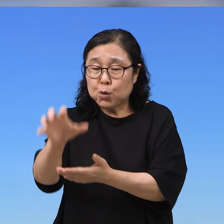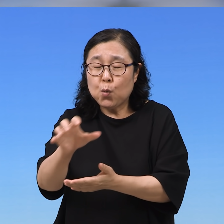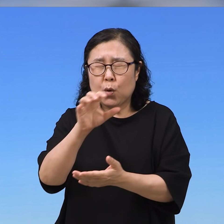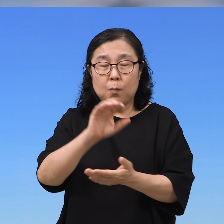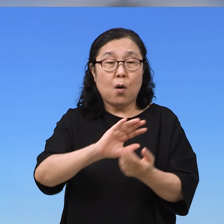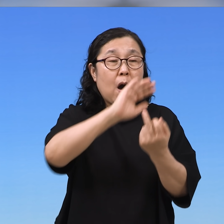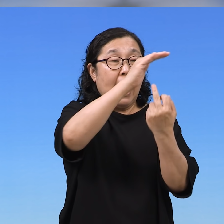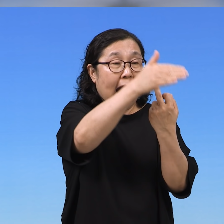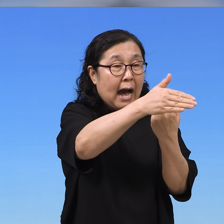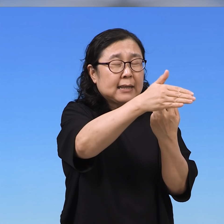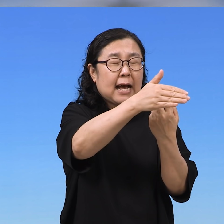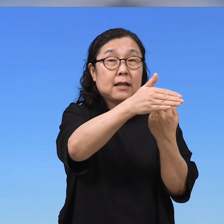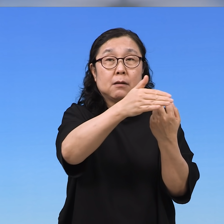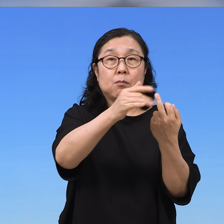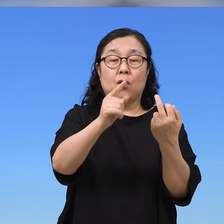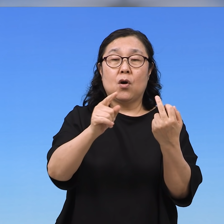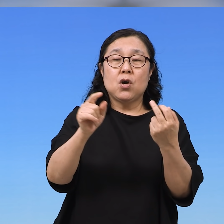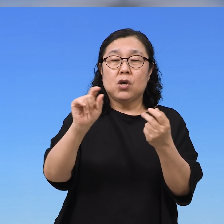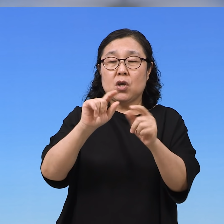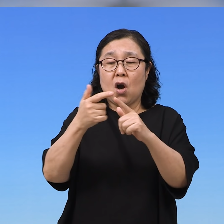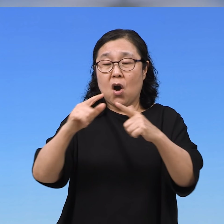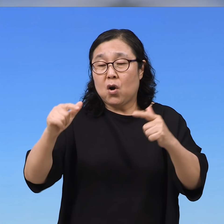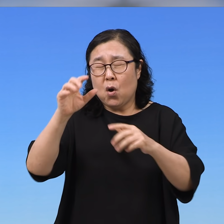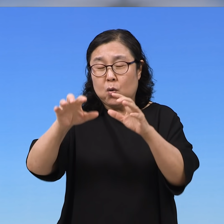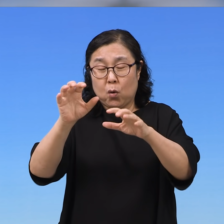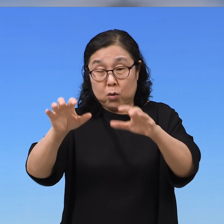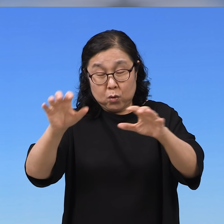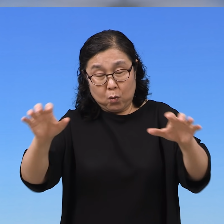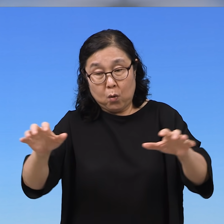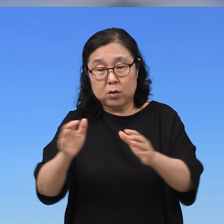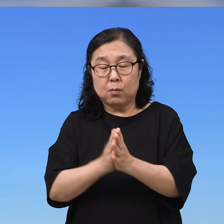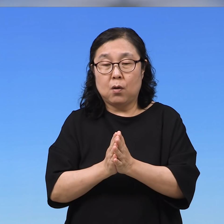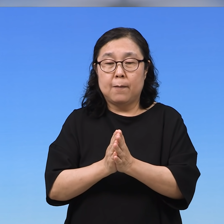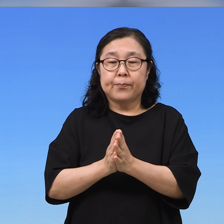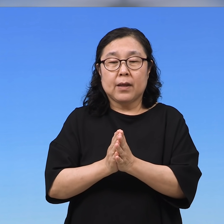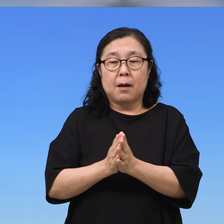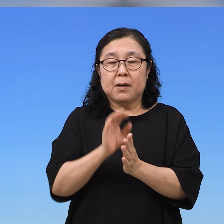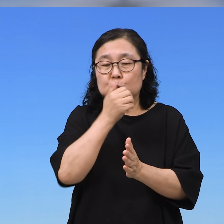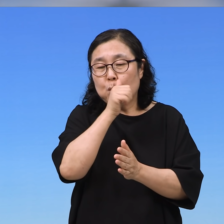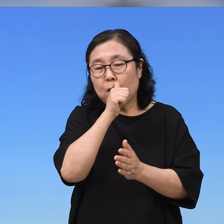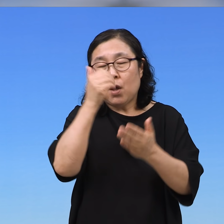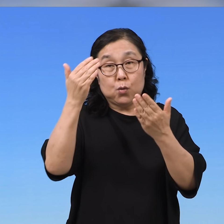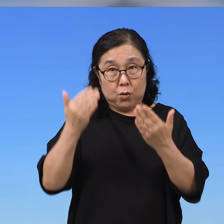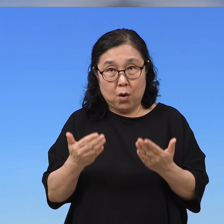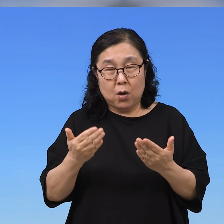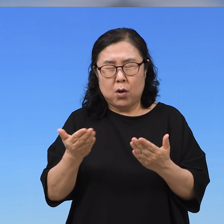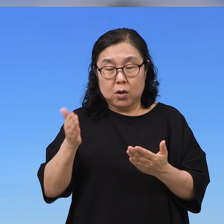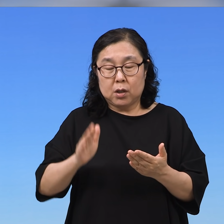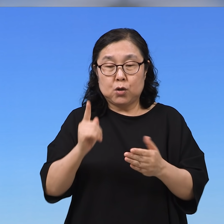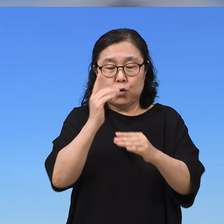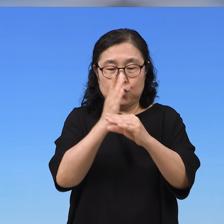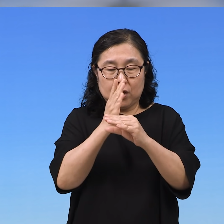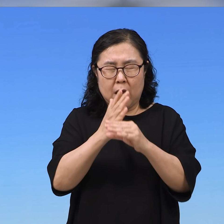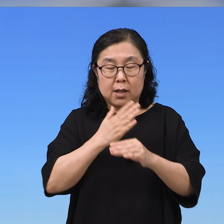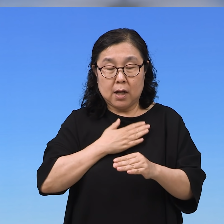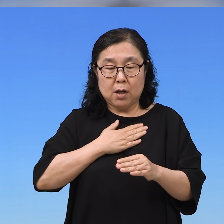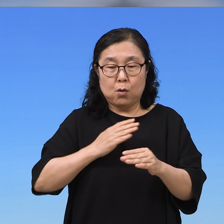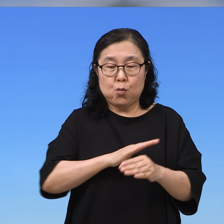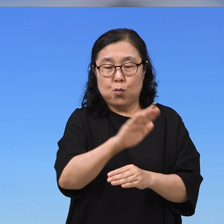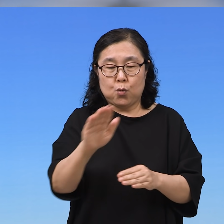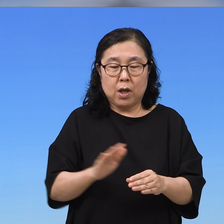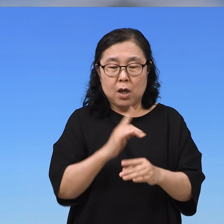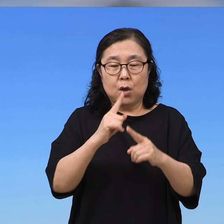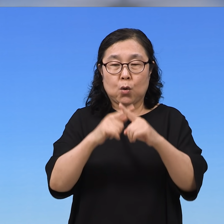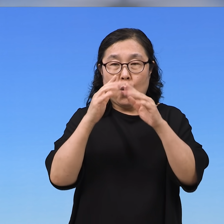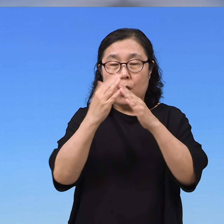좋은데 이번이 마지막 기회라 그러고, 이거 놓치면 막 엄청 오를 거라 그러고, 그렇게 그 중에는요 진짜 저나